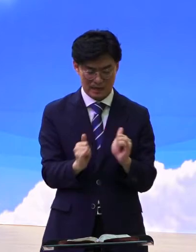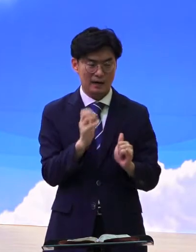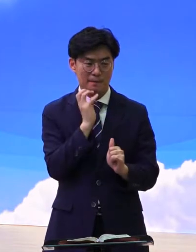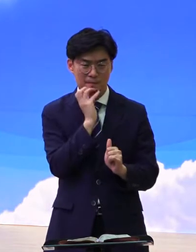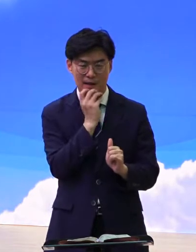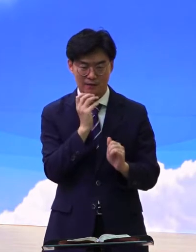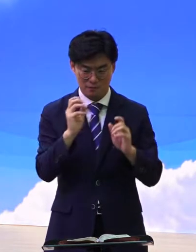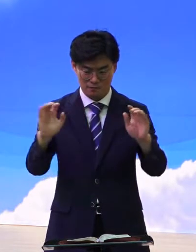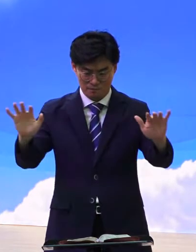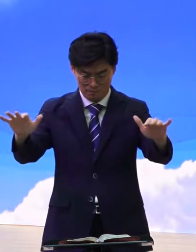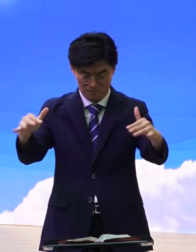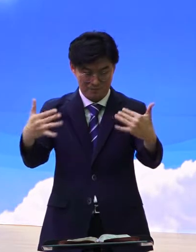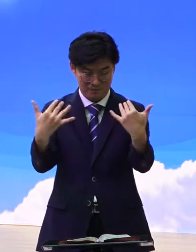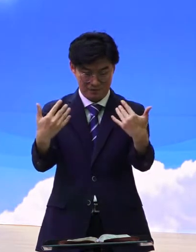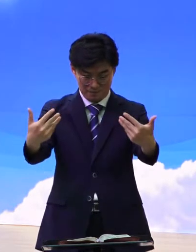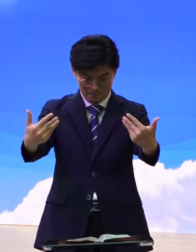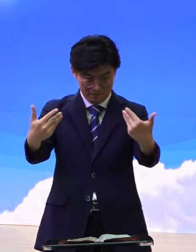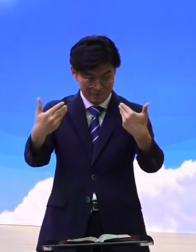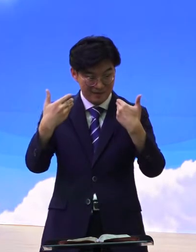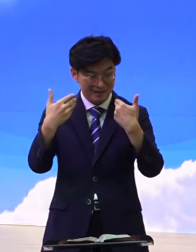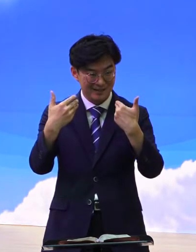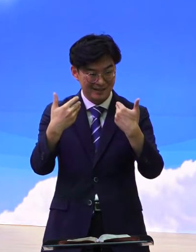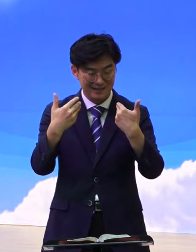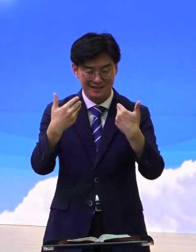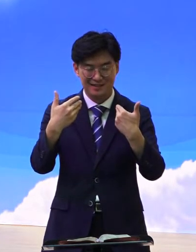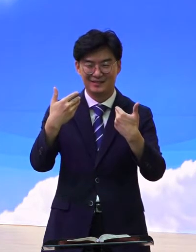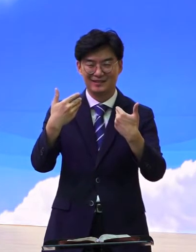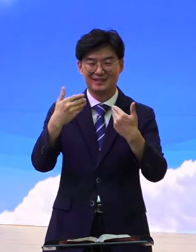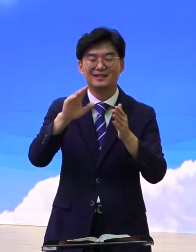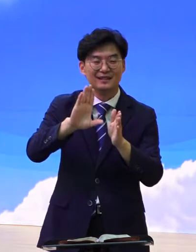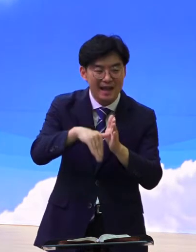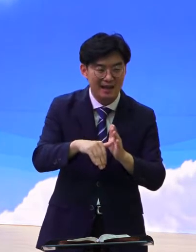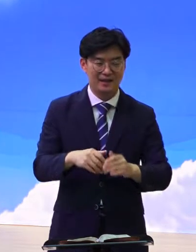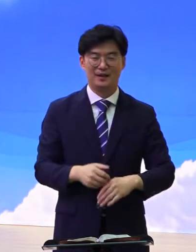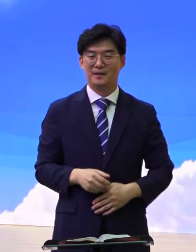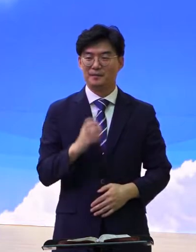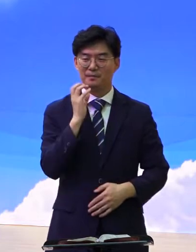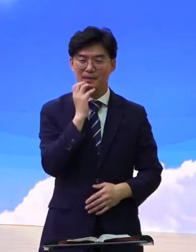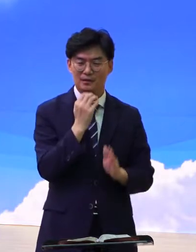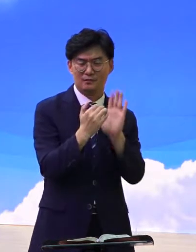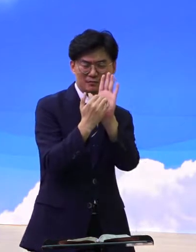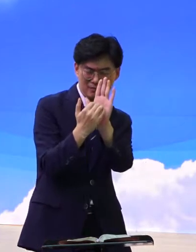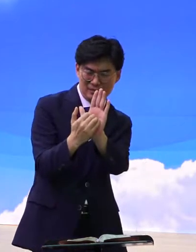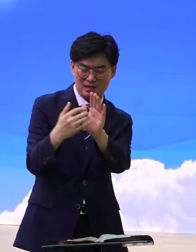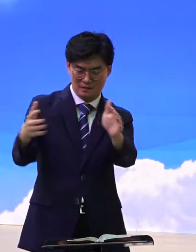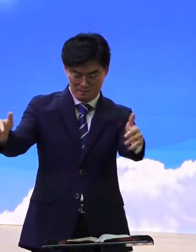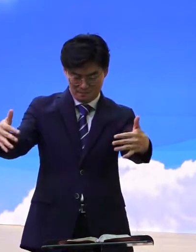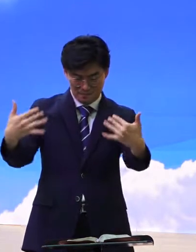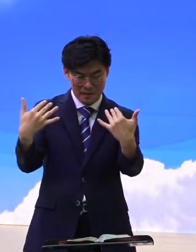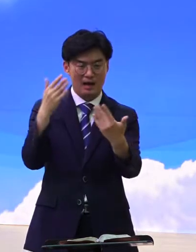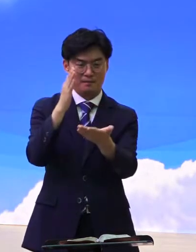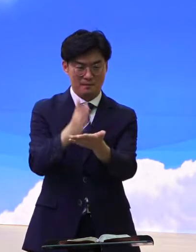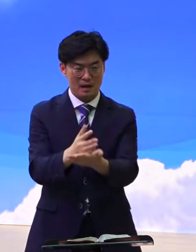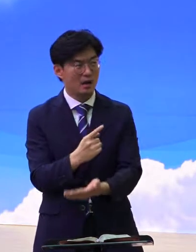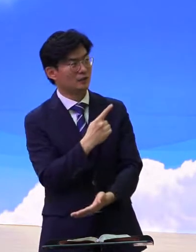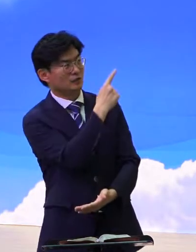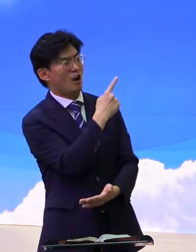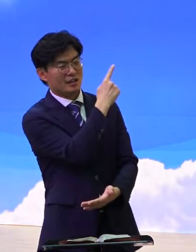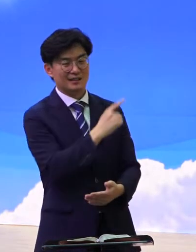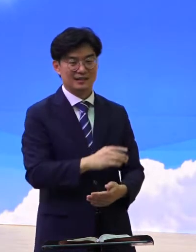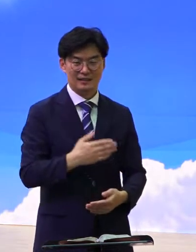자신에게 집중되었을 때에 베드로는 자기에게 모아진 시선을 예수님께로 돌렸습니다. 내가